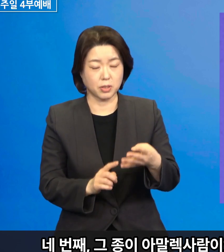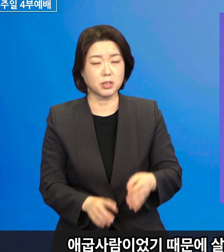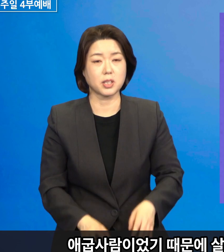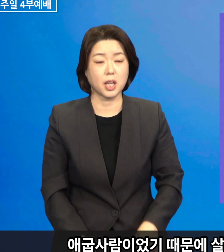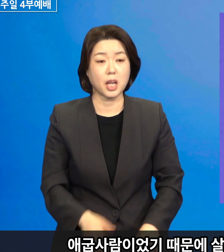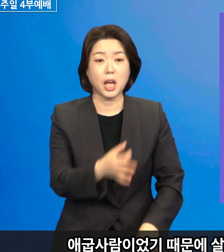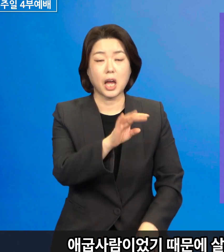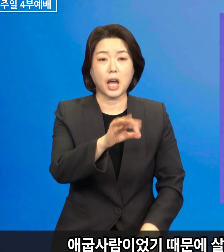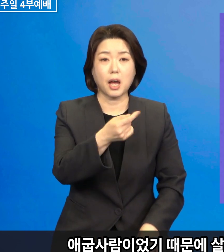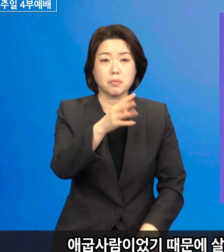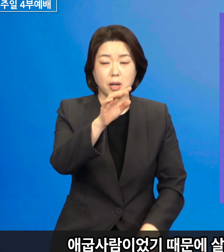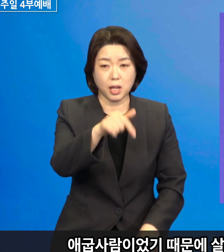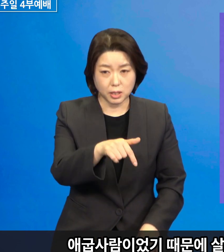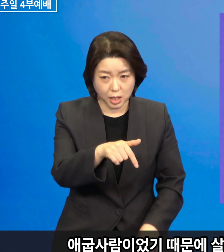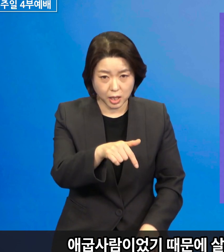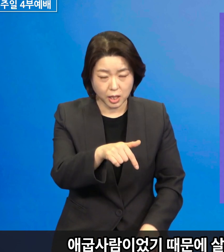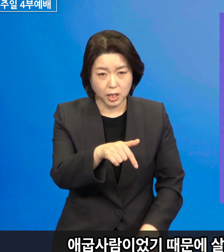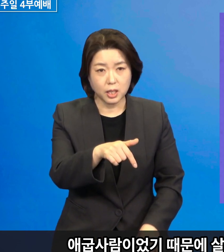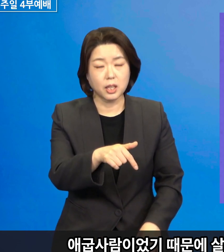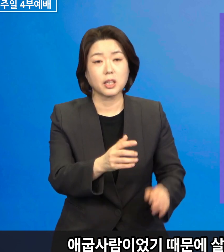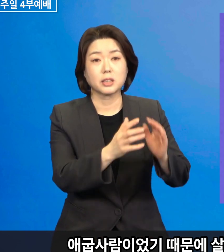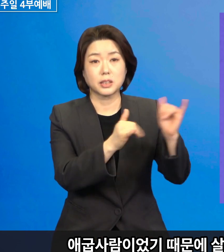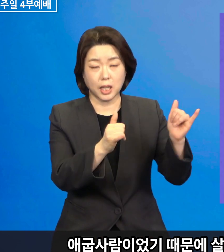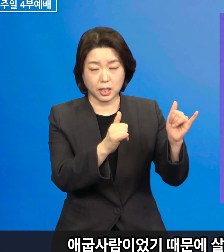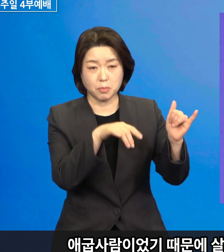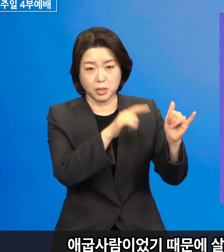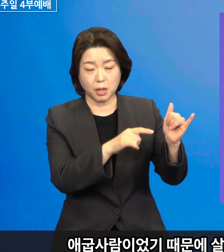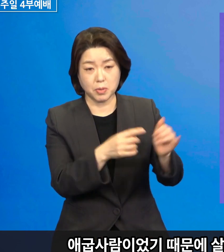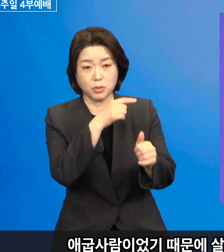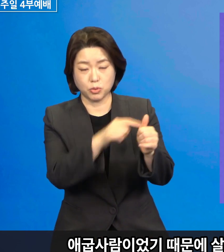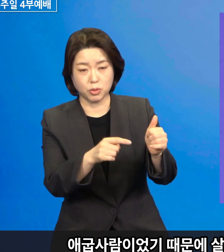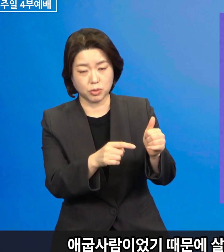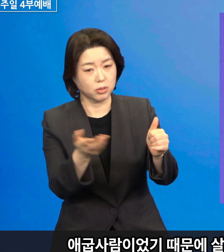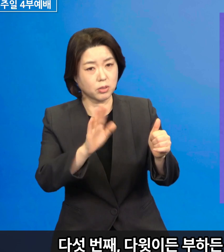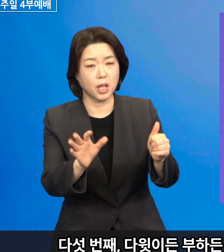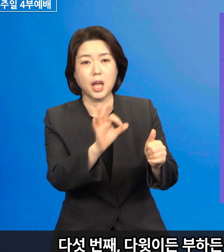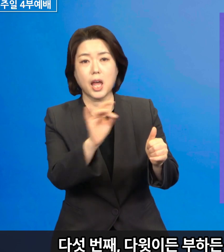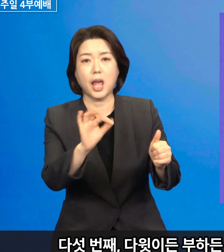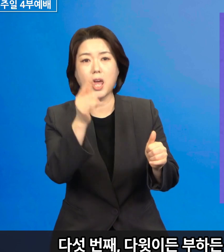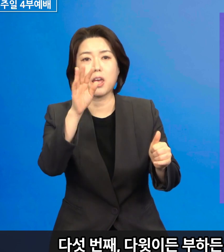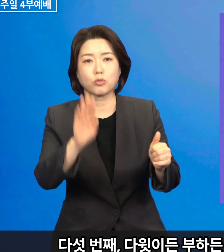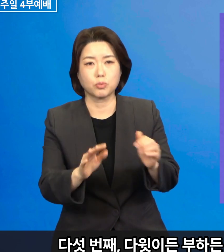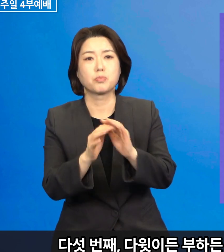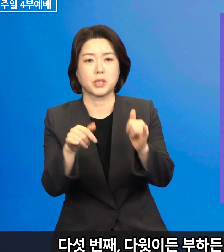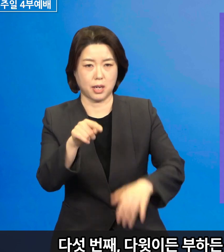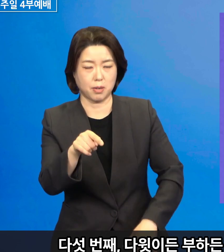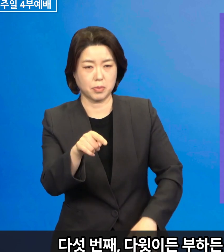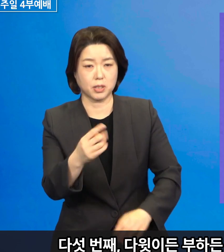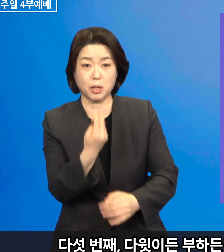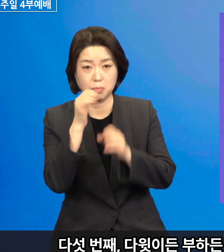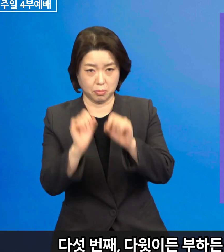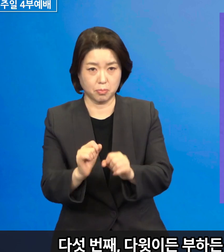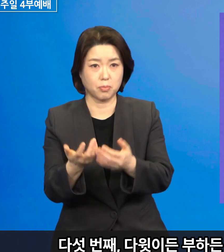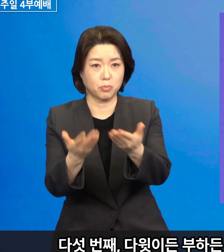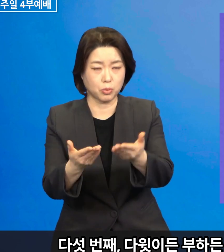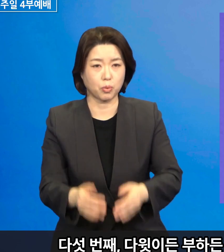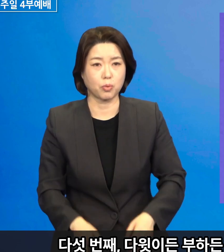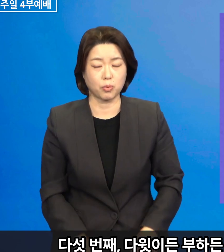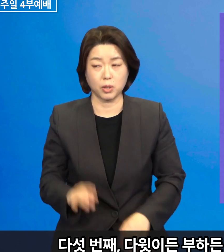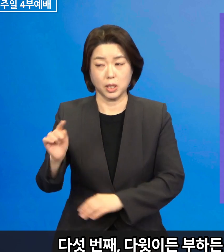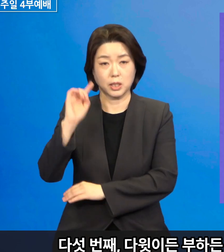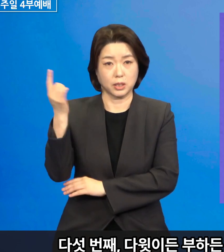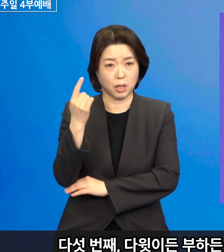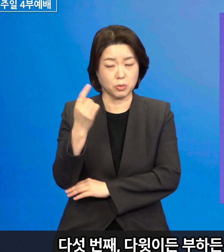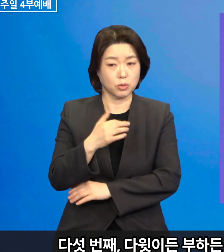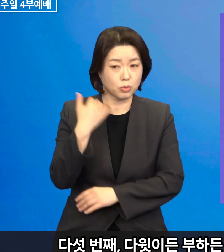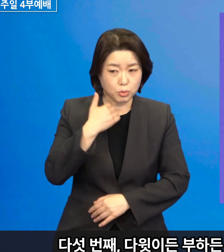죽였을 텐데 애굽 사람이었기 때문에 살았어요. 그것이 네 번째입니다. 다섯 번째, 다윗이든 부하든 그